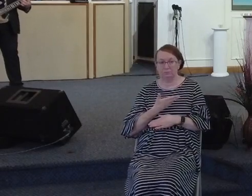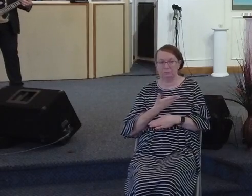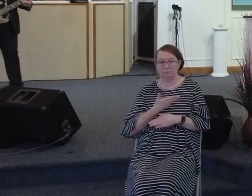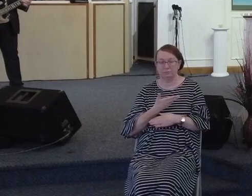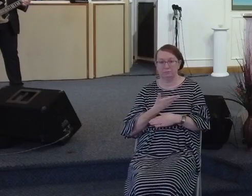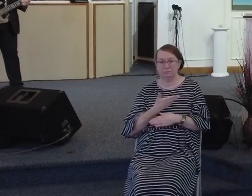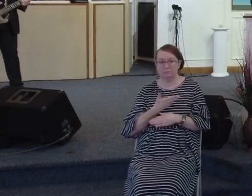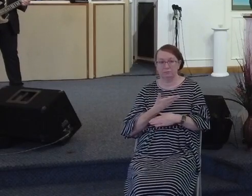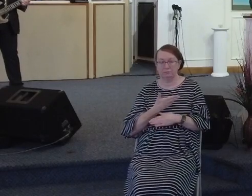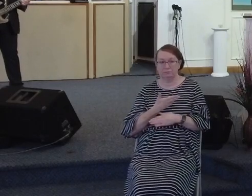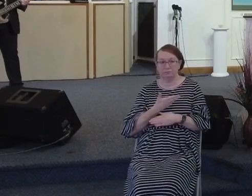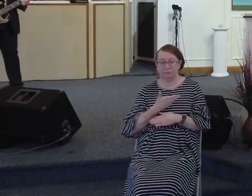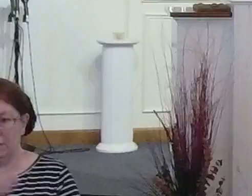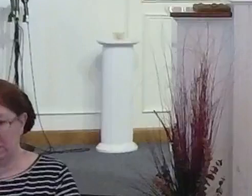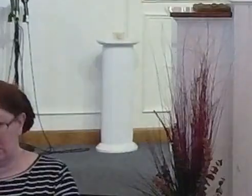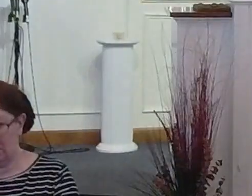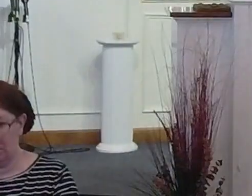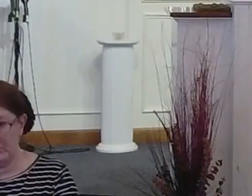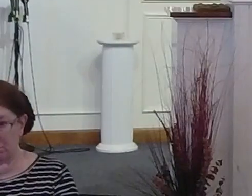dejar que la pintura fluya.